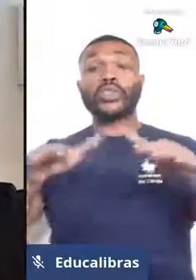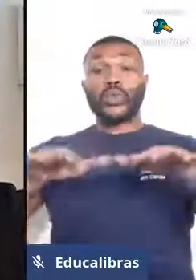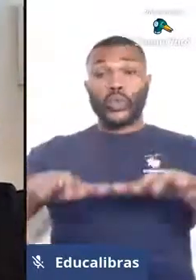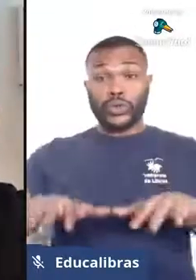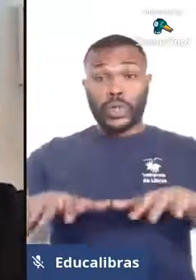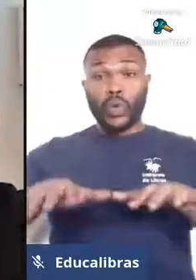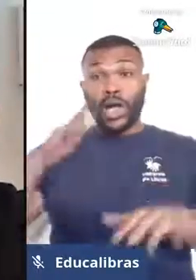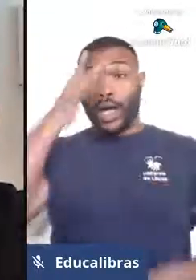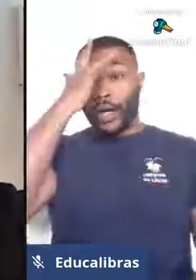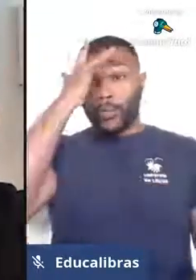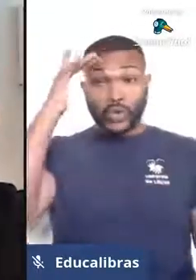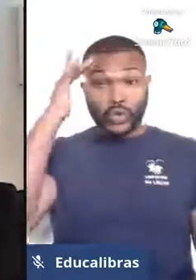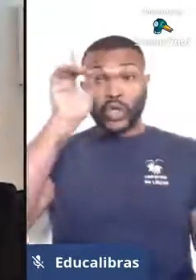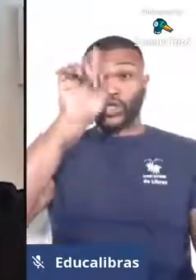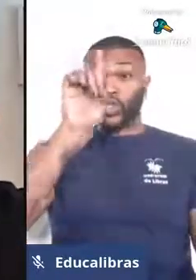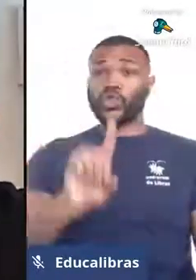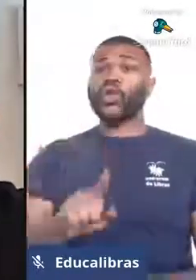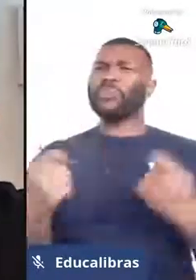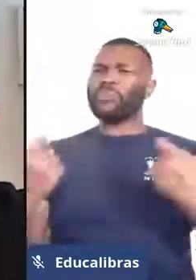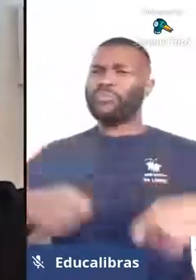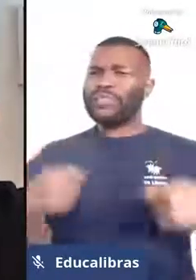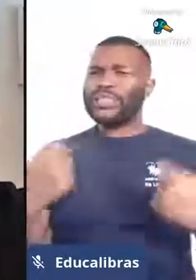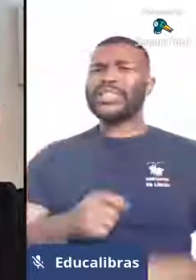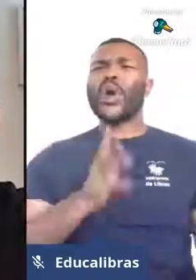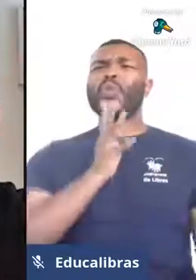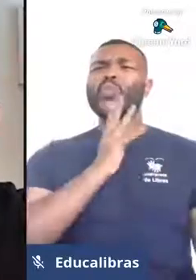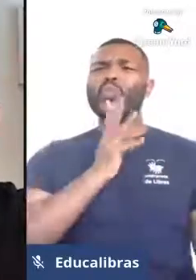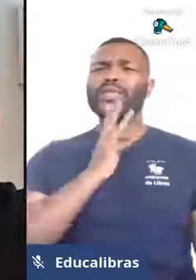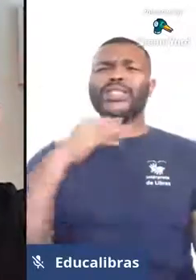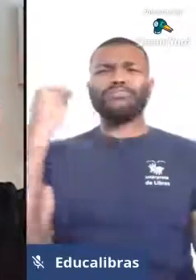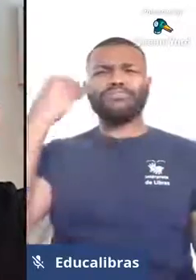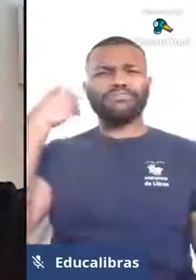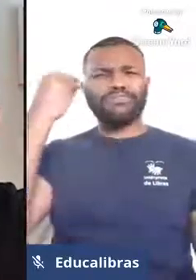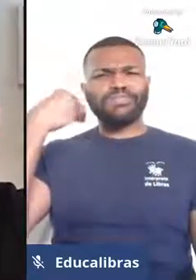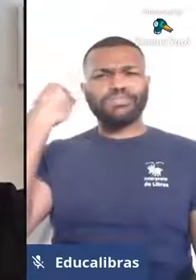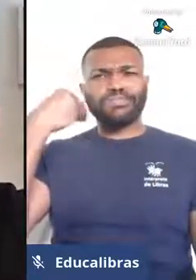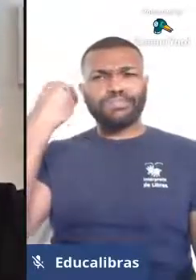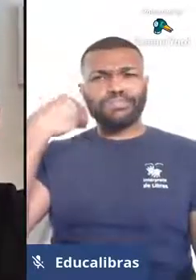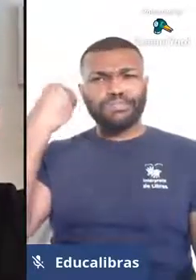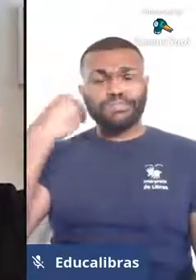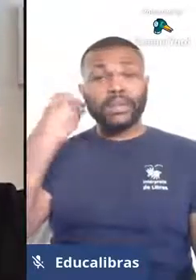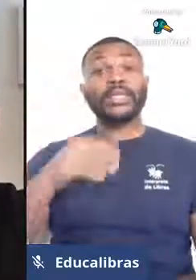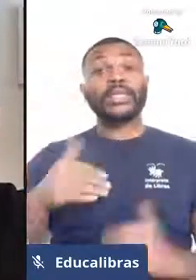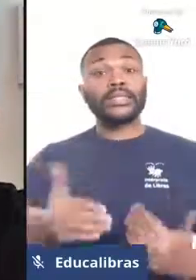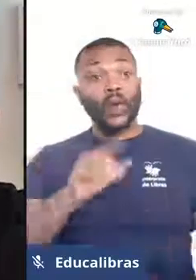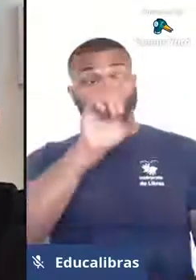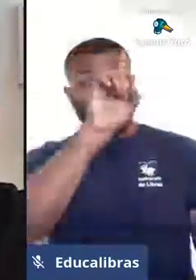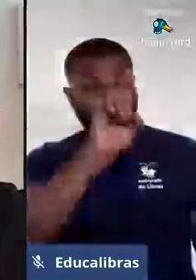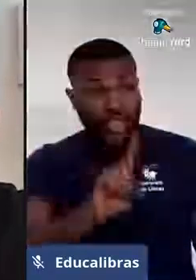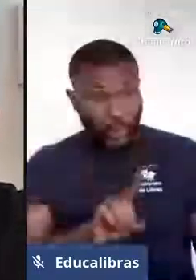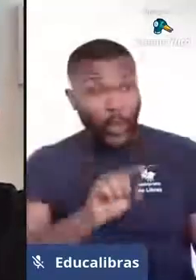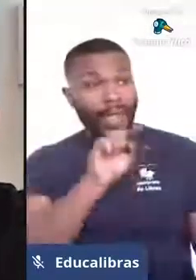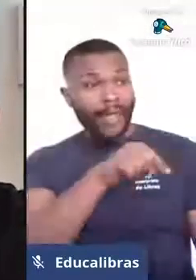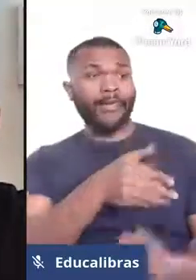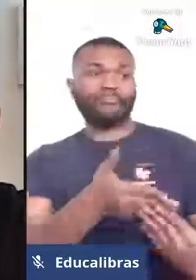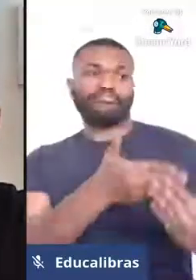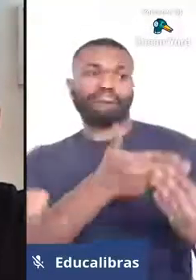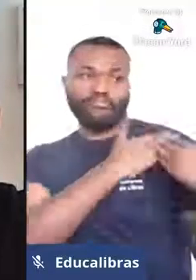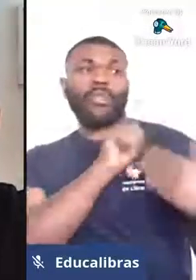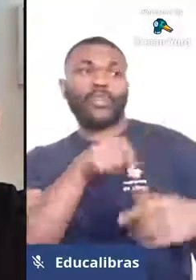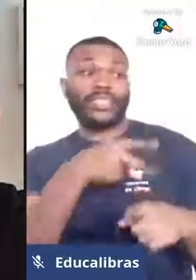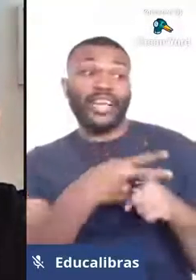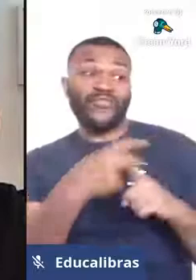campeão da causa. Então, é uma coisa até que outorgada. Então, você tem esse direito, esse dever de ser um campeão da causa. E